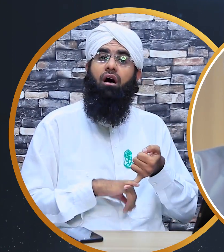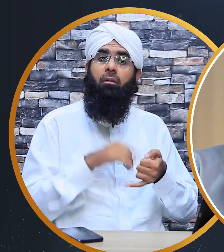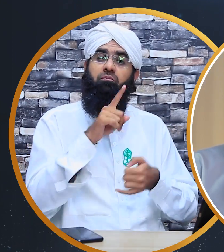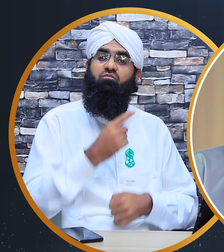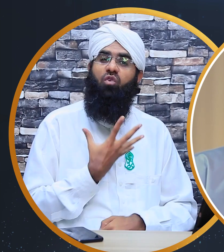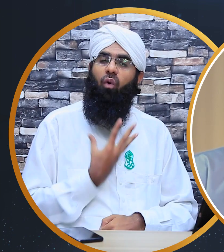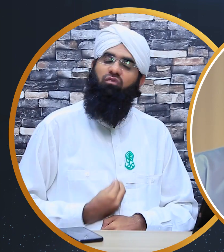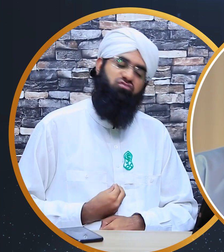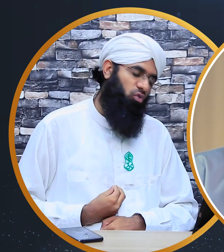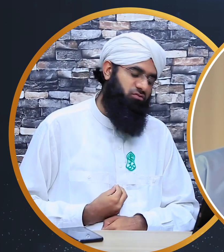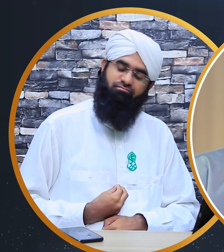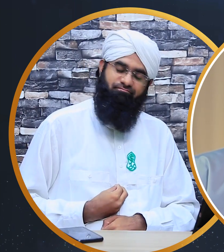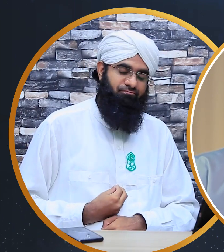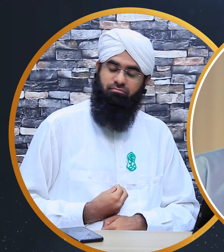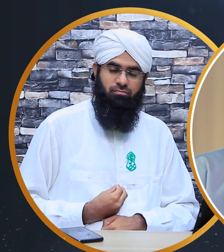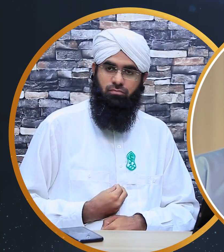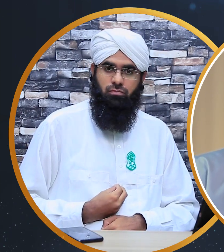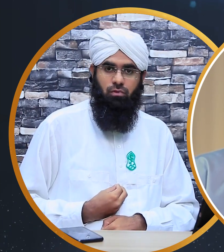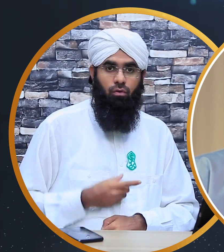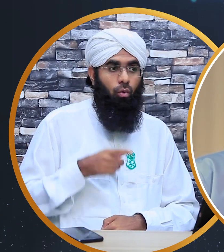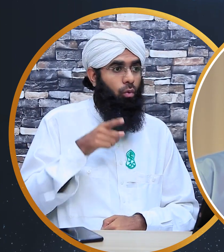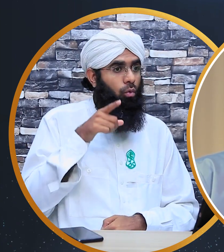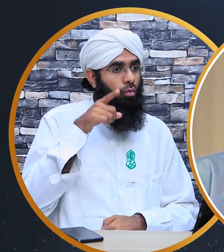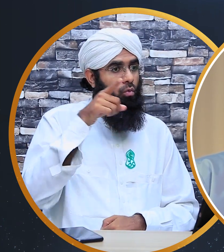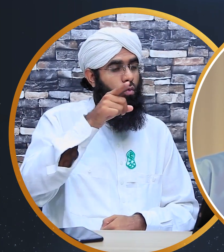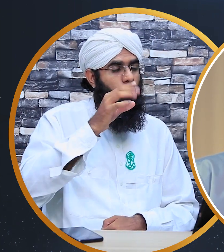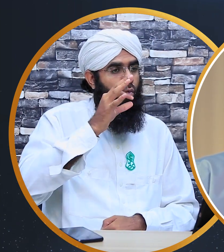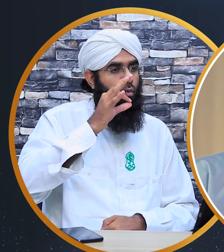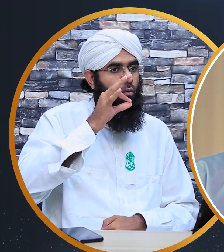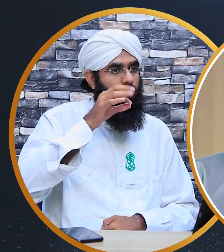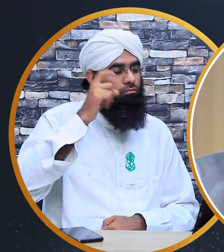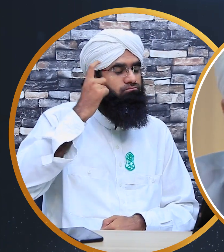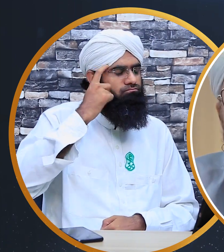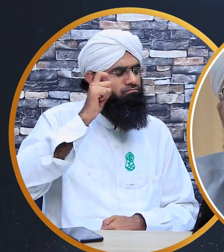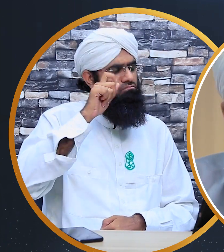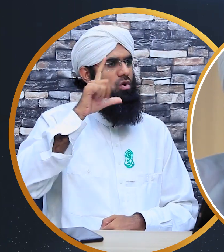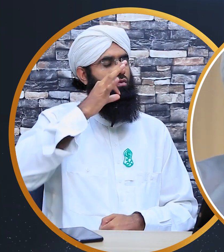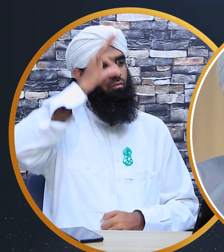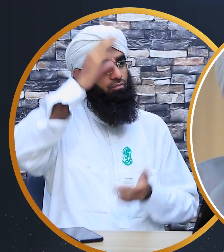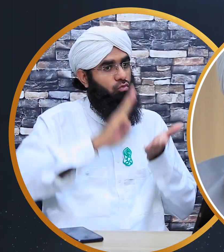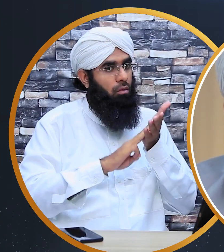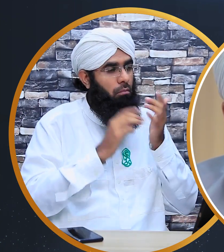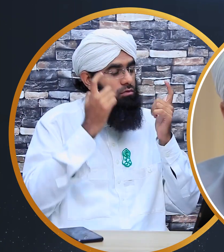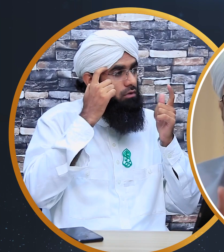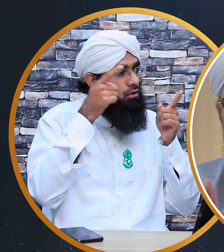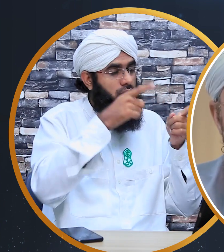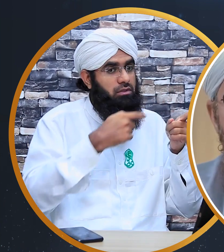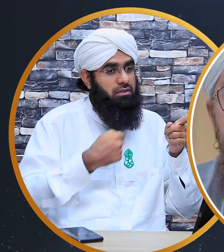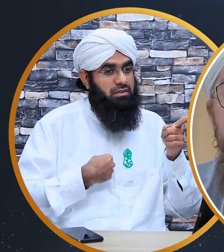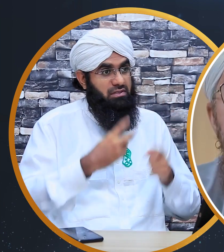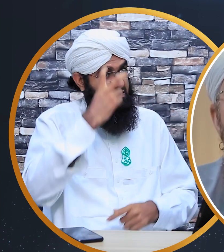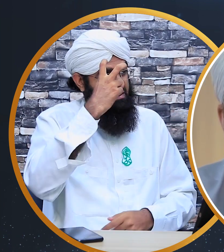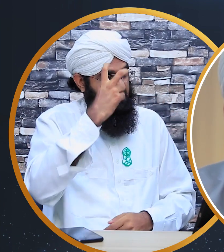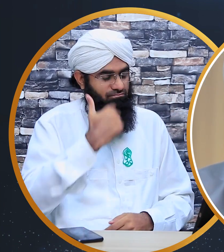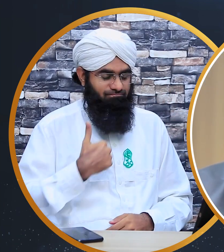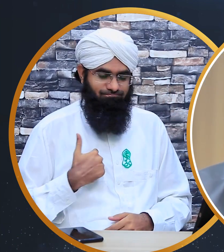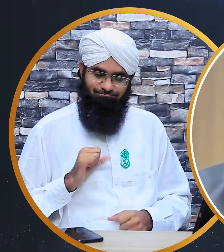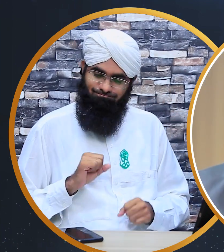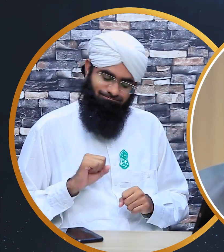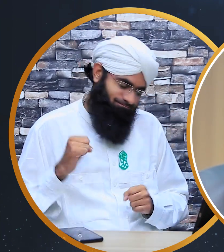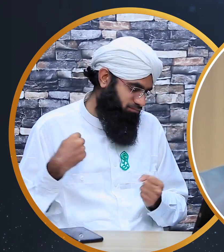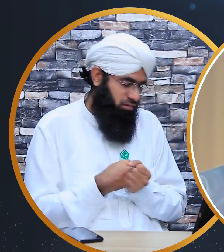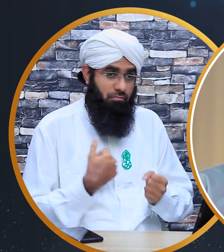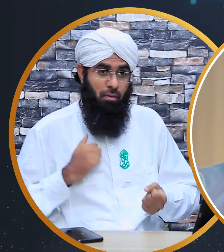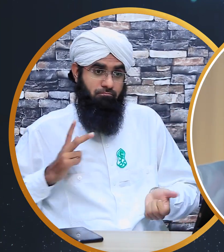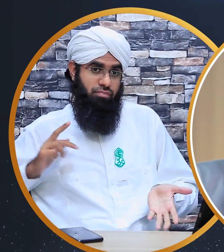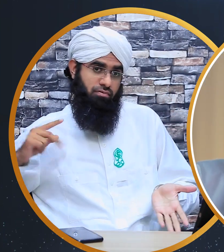اب ثعلبہ کو پتہ چلا کہ نبی پاک علیہ الصلوۃ والسلام ناراض ہو گئے ہیں۔ وہ آیا پیارے آقا کی بارگاہ میں، کہا، حضور معاف کر دیں، یہ زکوٰۃ لے لیں۔ مگر